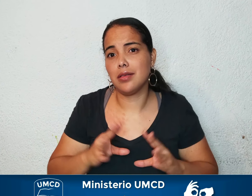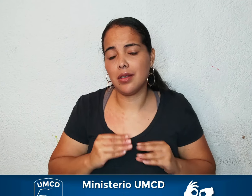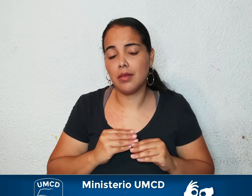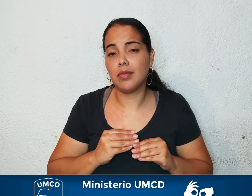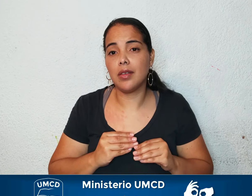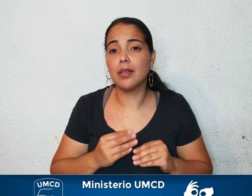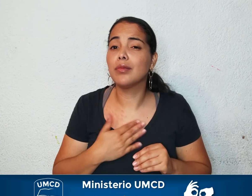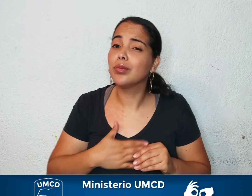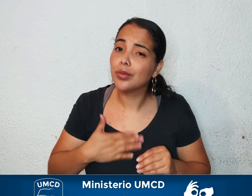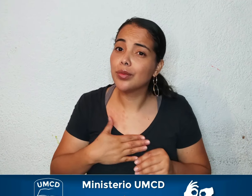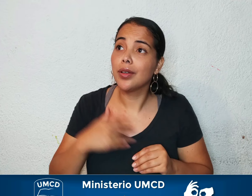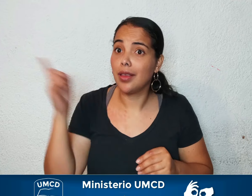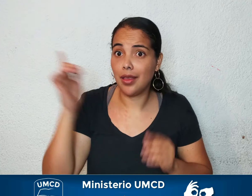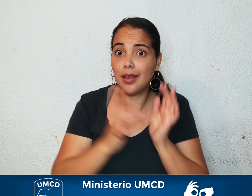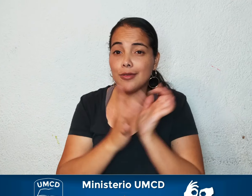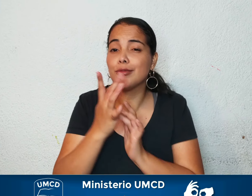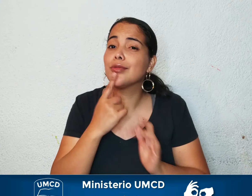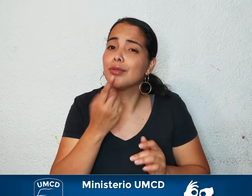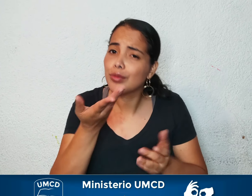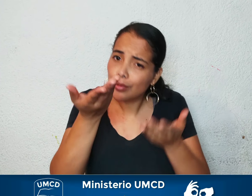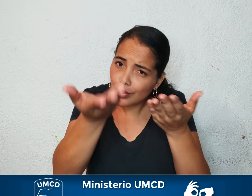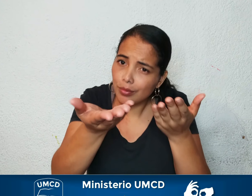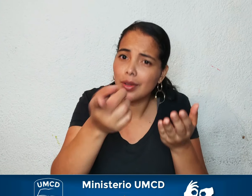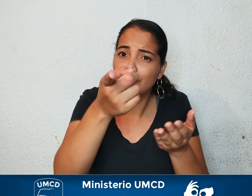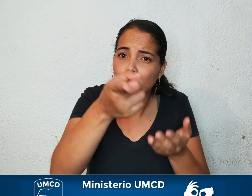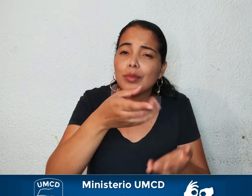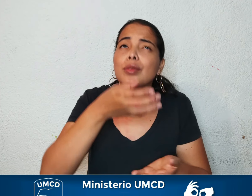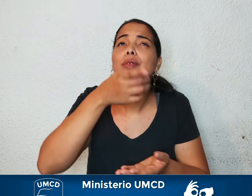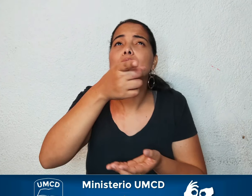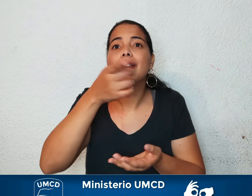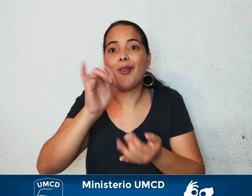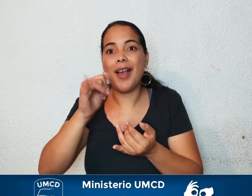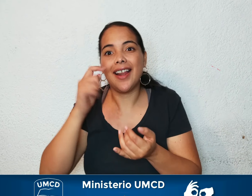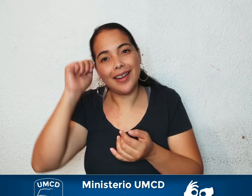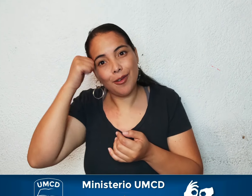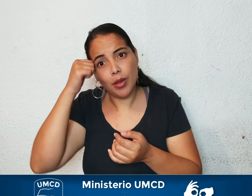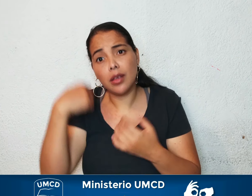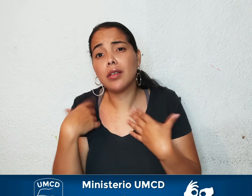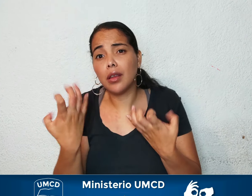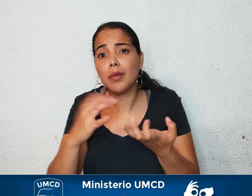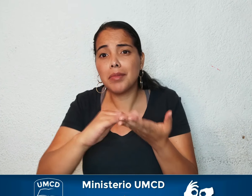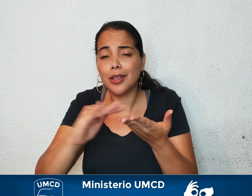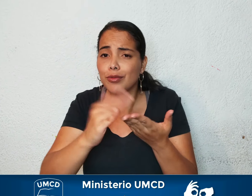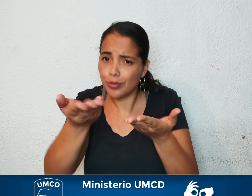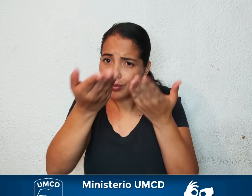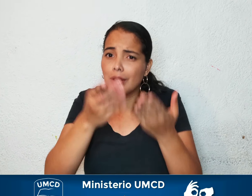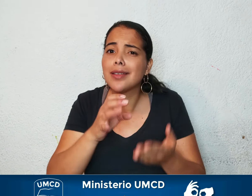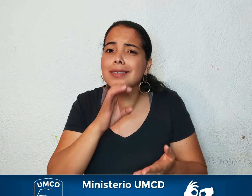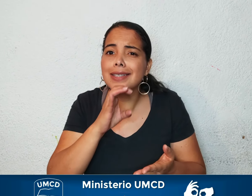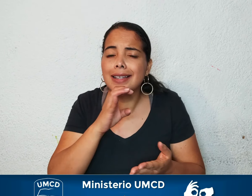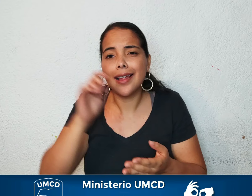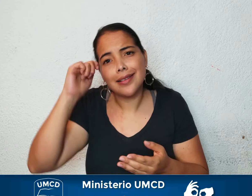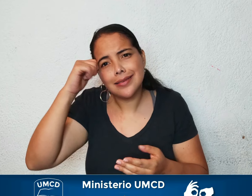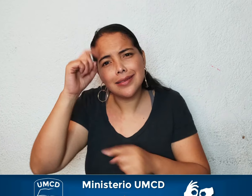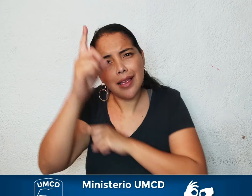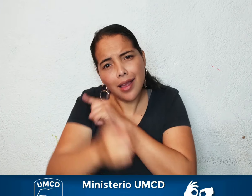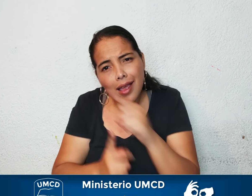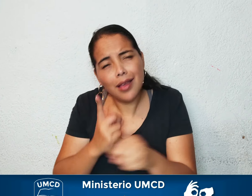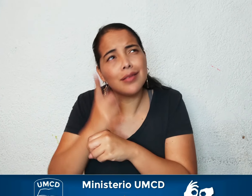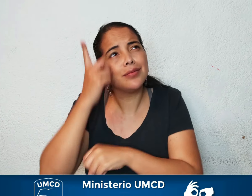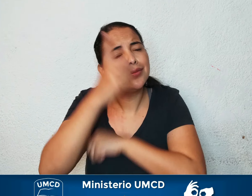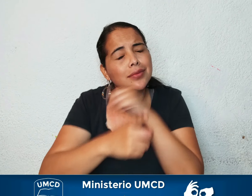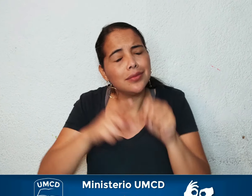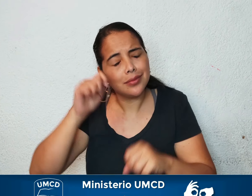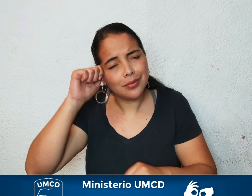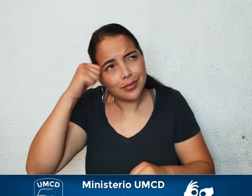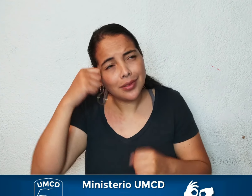Por eso le dice: toma, bebe. Él se compromete a perdonarle y a darle vida eterna y